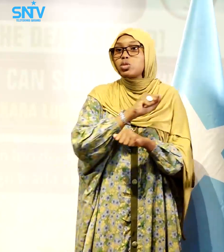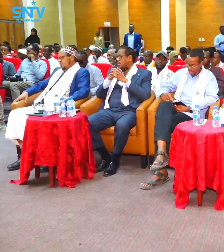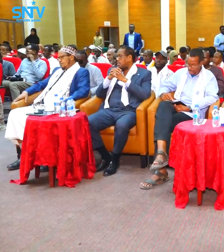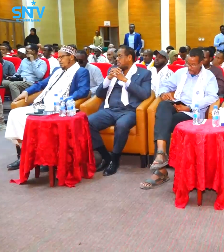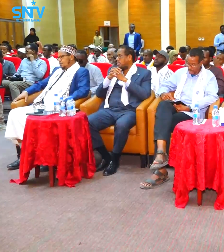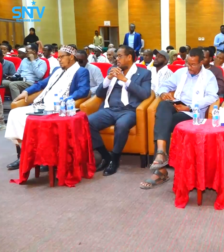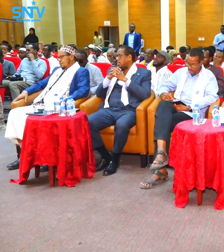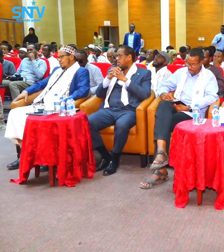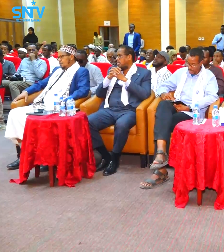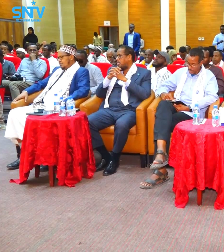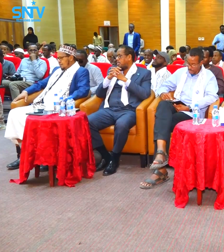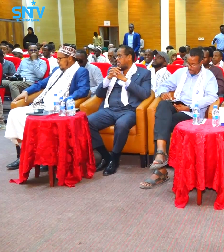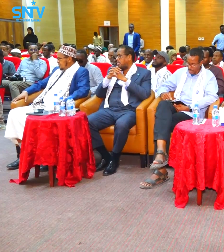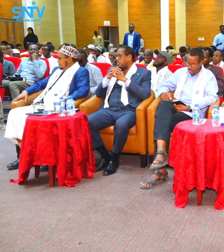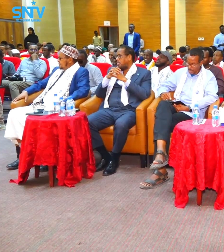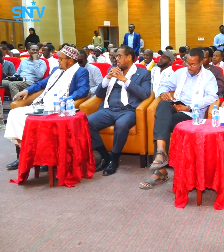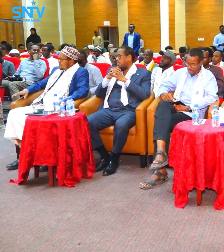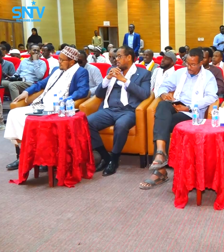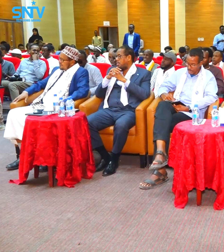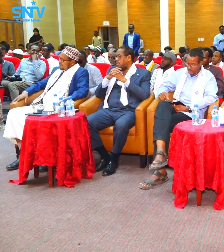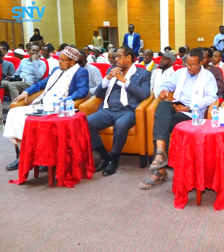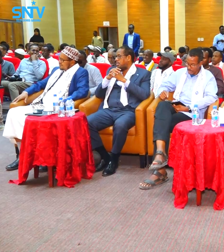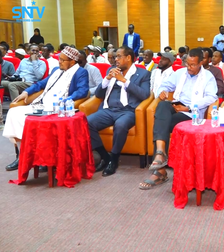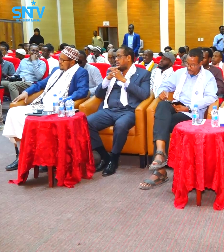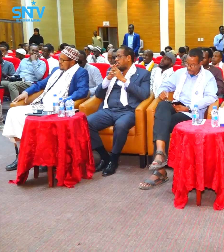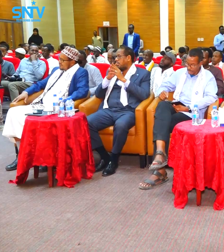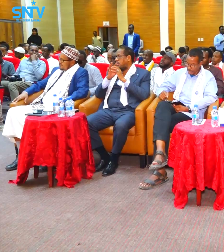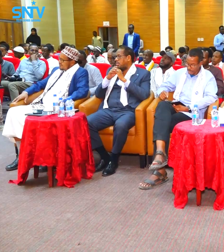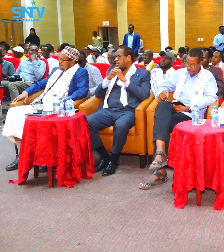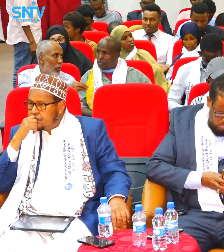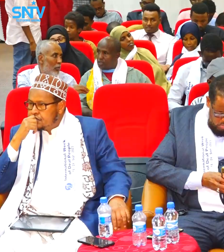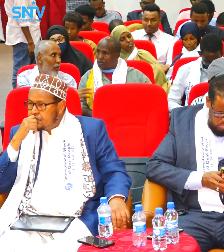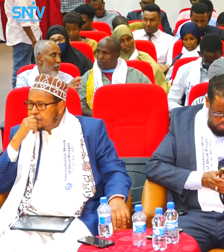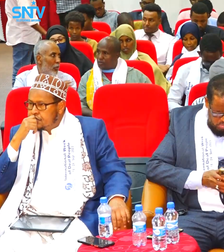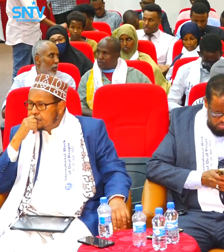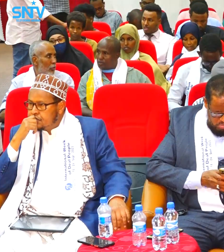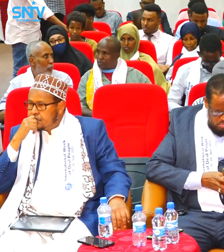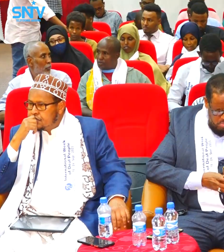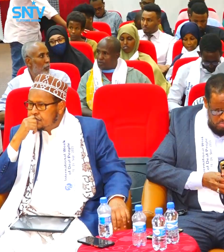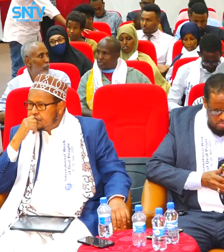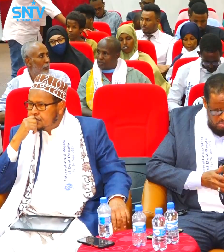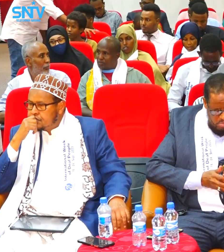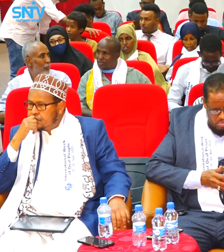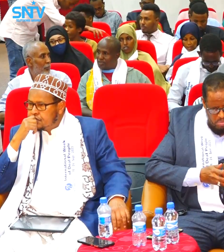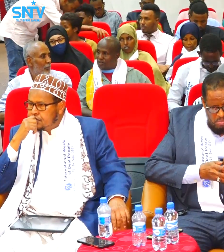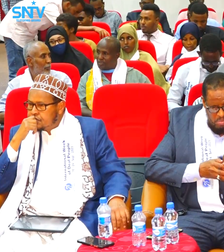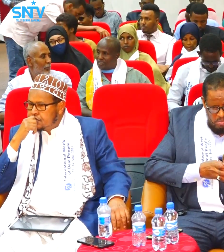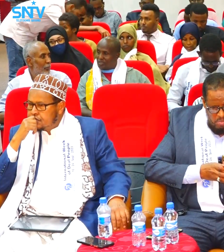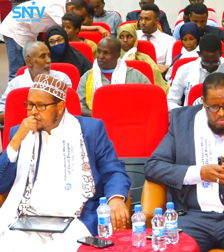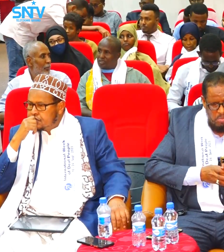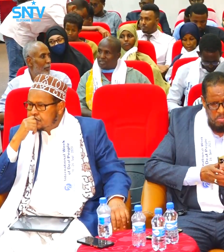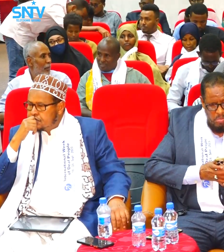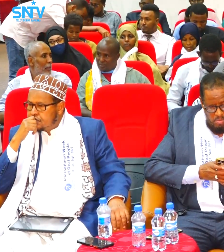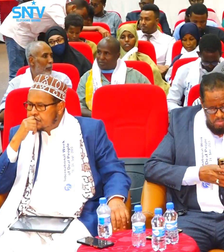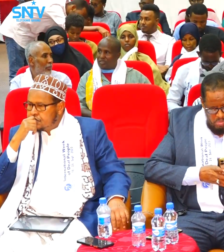كران اسكو يمانتين كان ولا قبطو دمادك بيس سبتمبر سنه ولبا ايا لغو سو بندغا فريمه وعي جلينيد يديش جلين لو